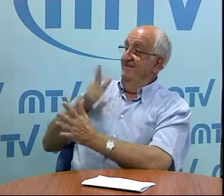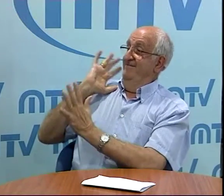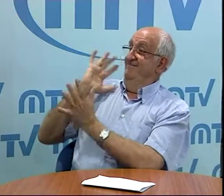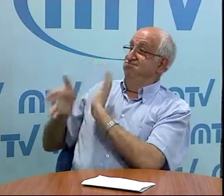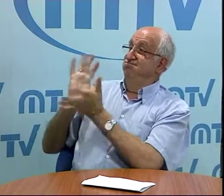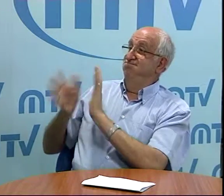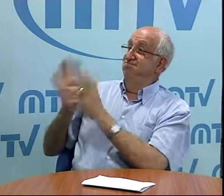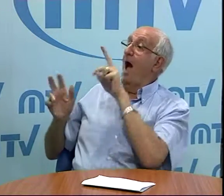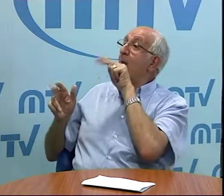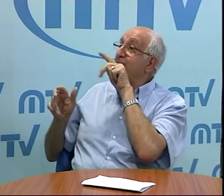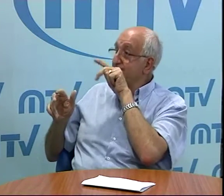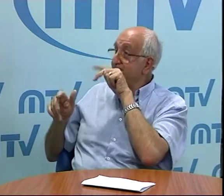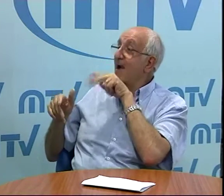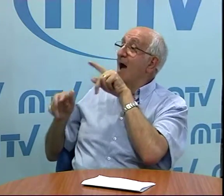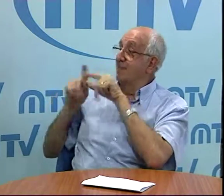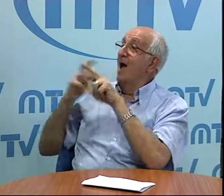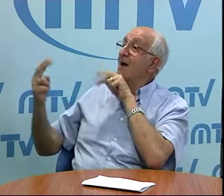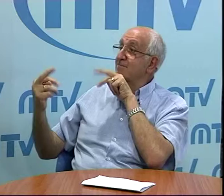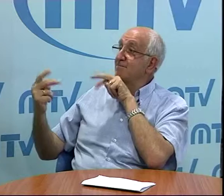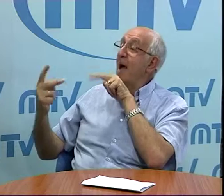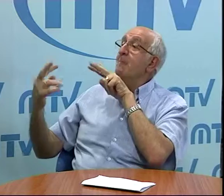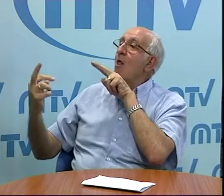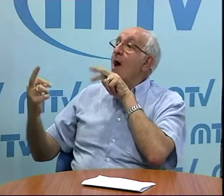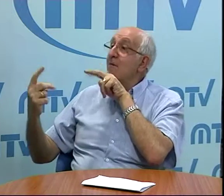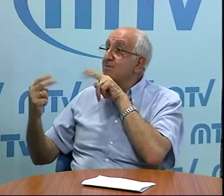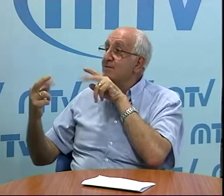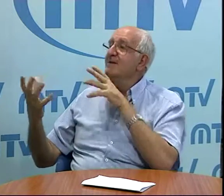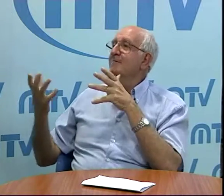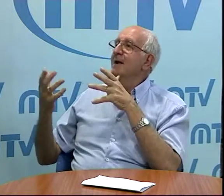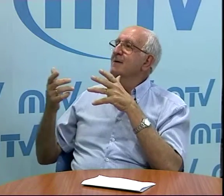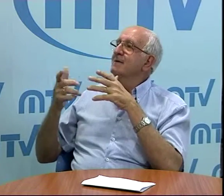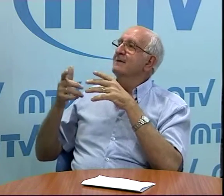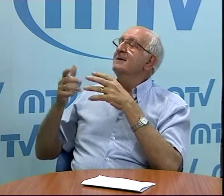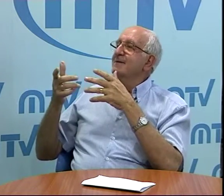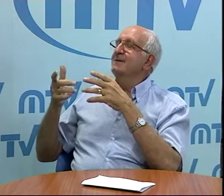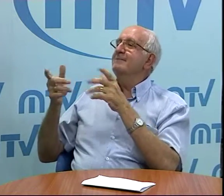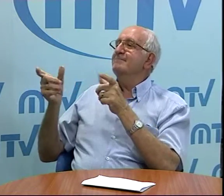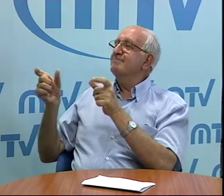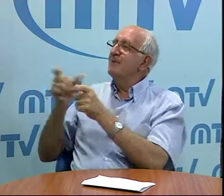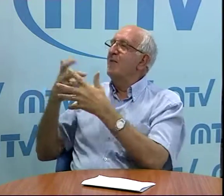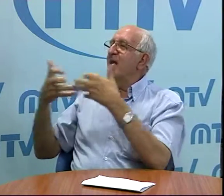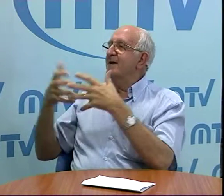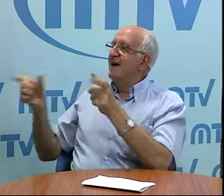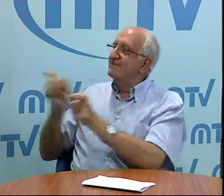Yo iba con mi mujer, íbamos asignando, los demás niños iban con sus padres a la guardería, sus padres iban hablando.